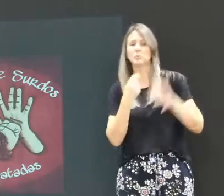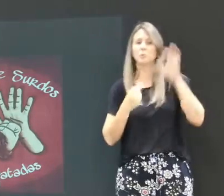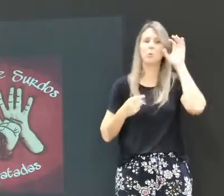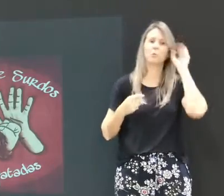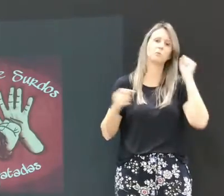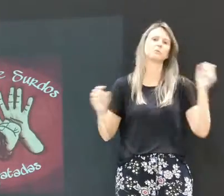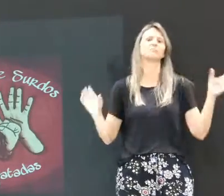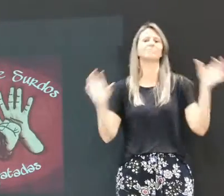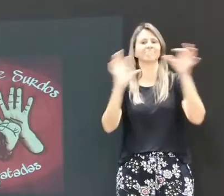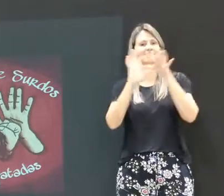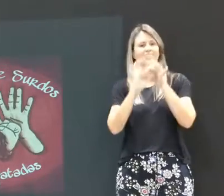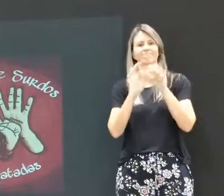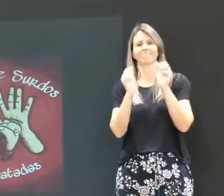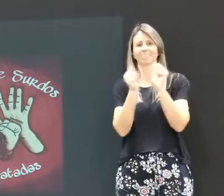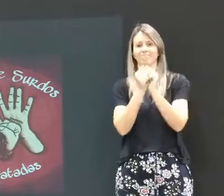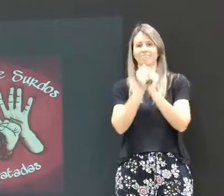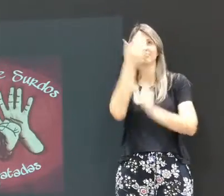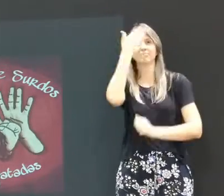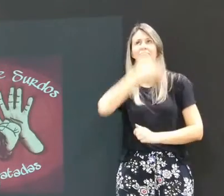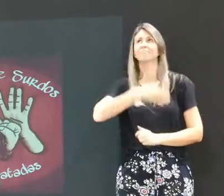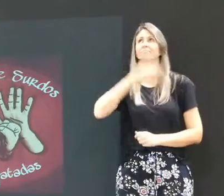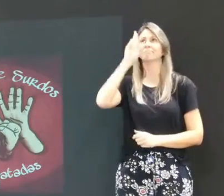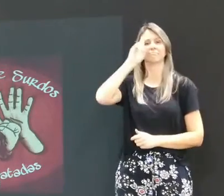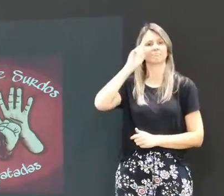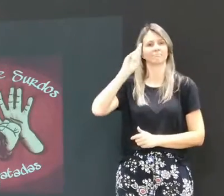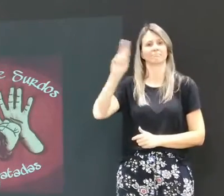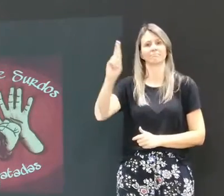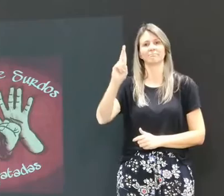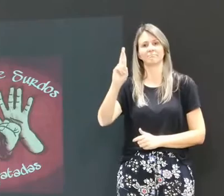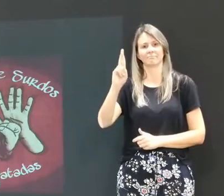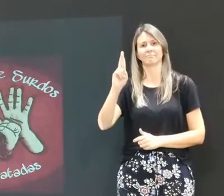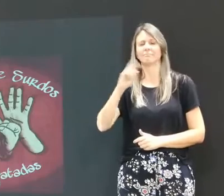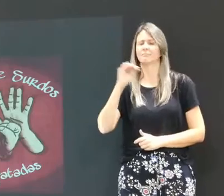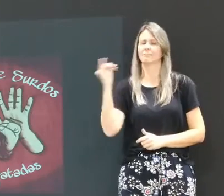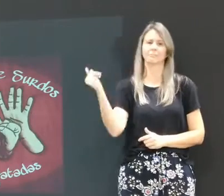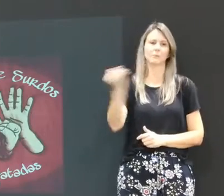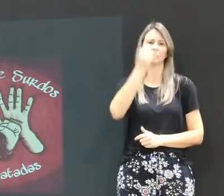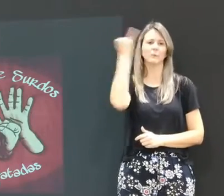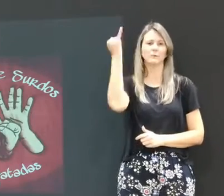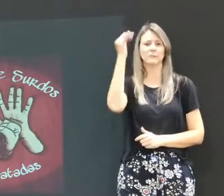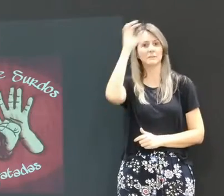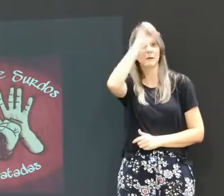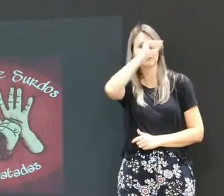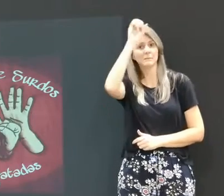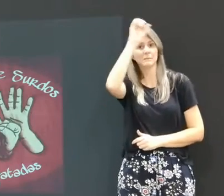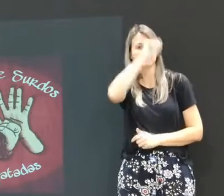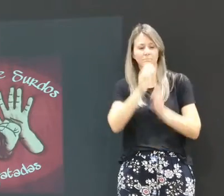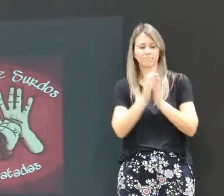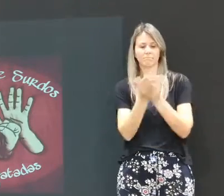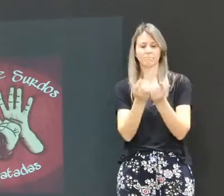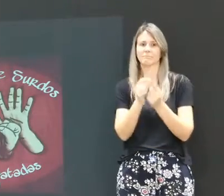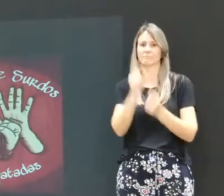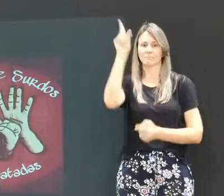surdos aqui, alguns ouvintes, nós unidos podemos, né, sentir a presença do Senhor aqui neste lugar. É muito importante aprender a palavra de